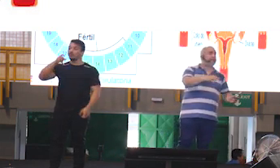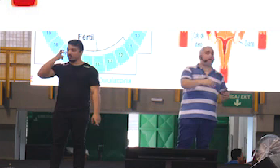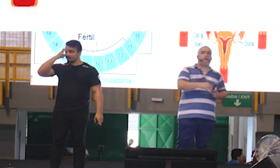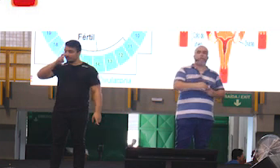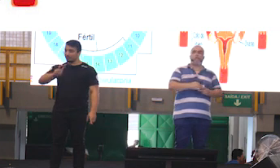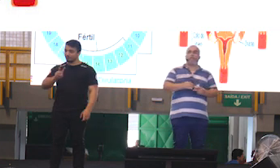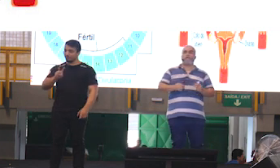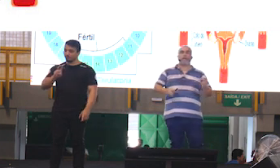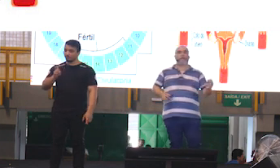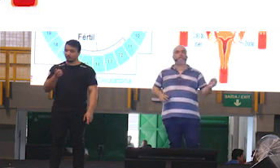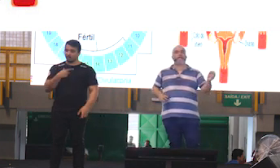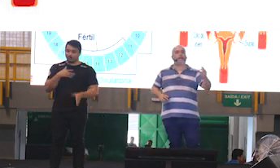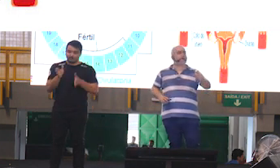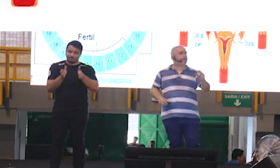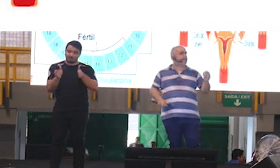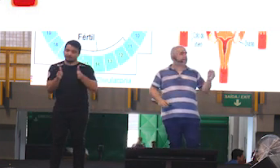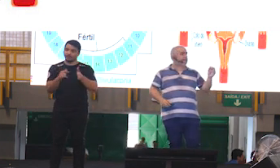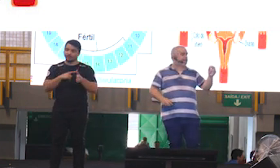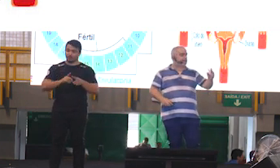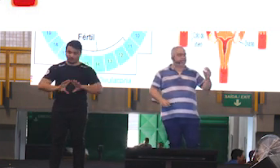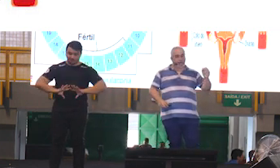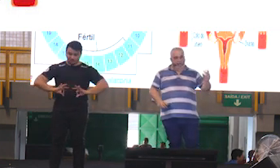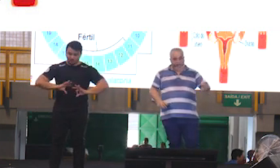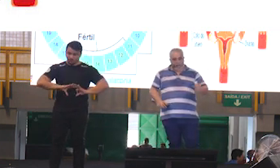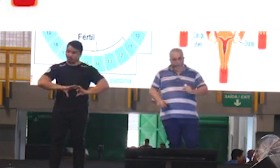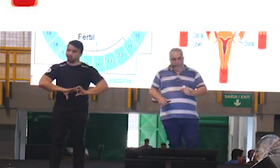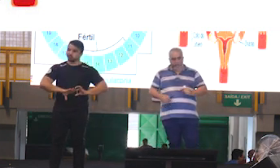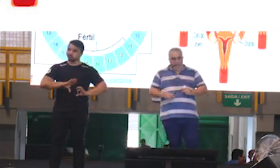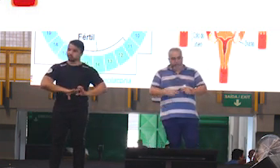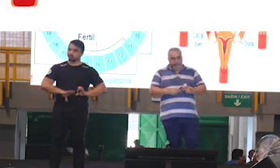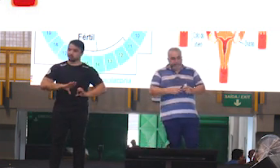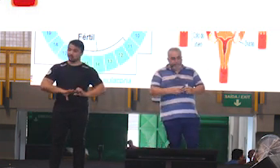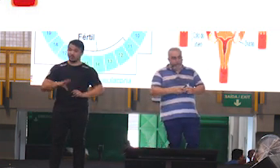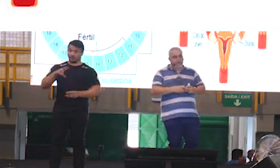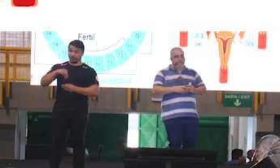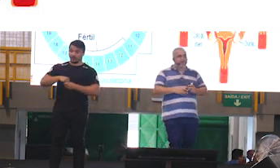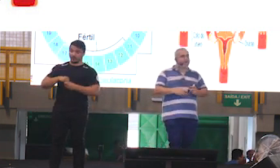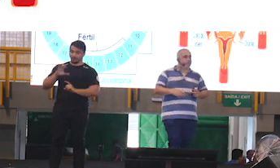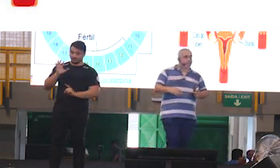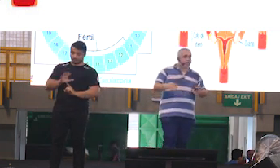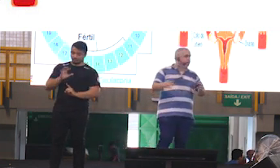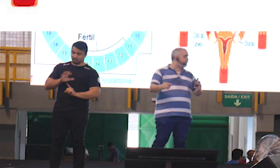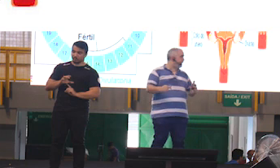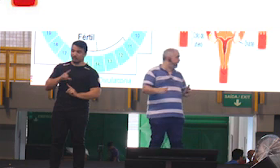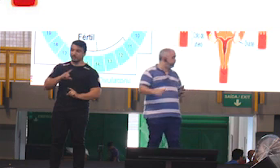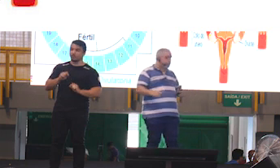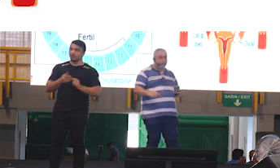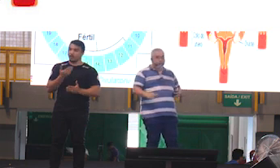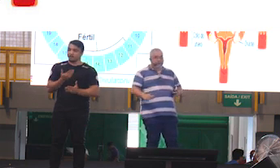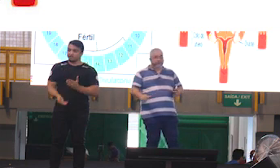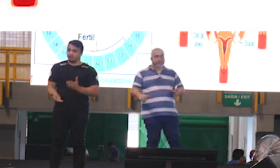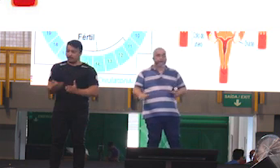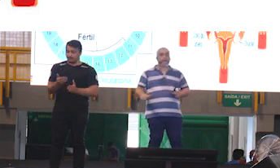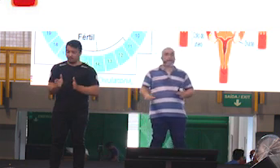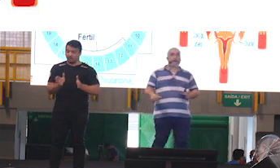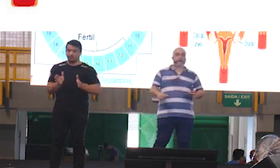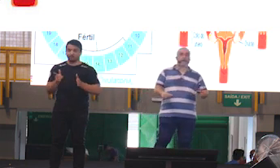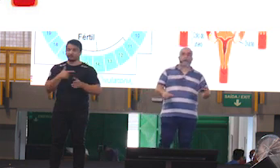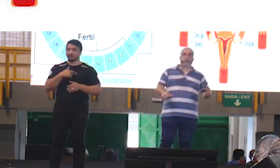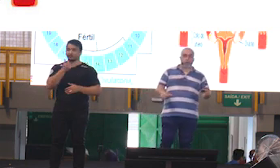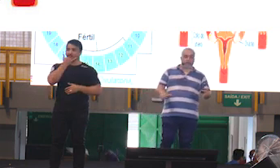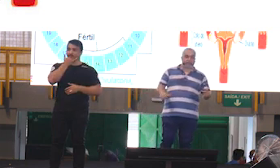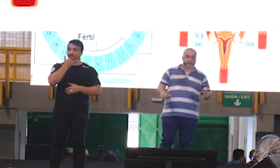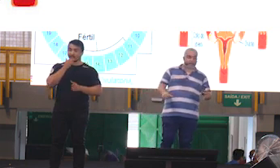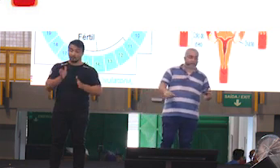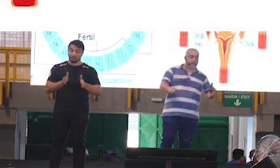fase que o folículo ovariano vai ser estimulado. Depois você vai ter o período fértil. Esse período